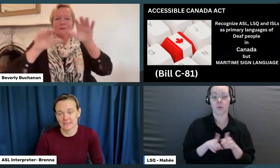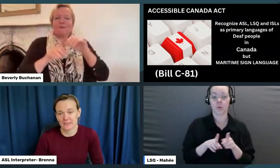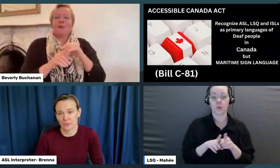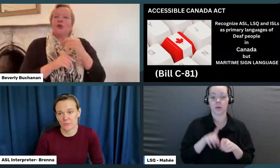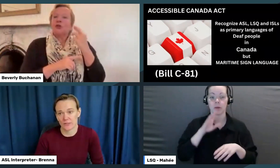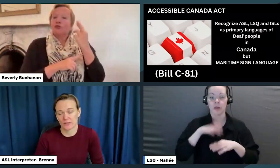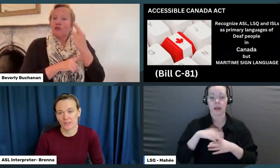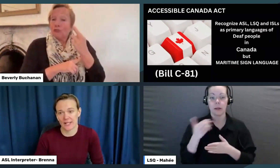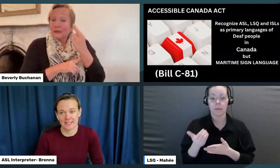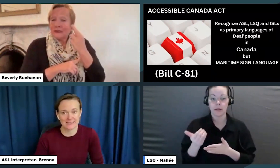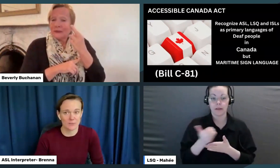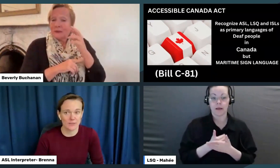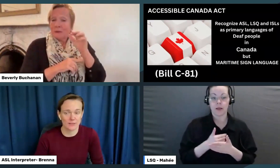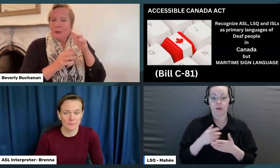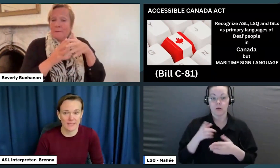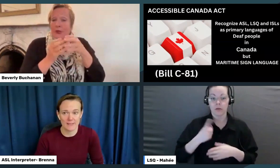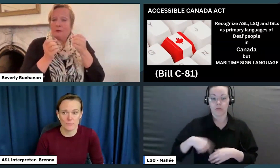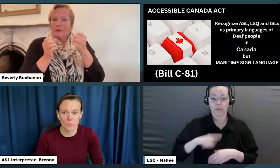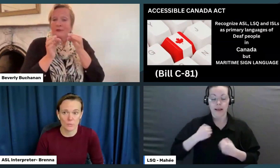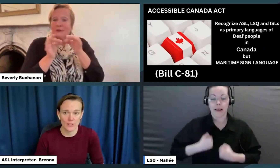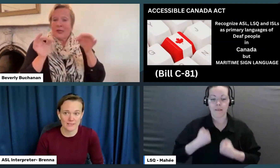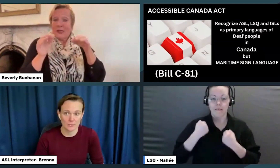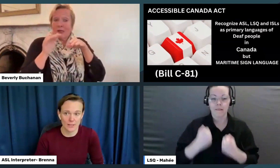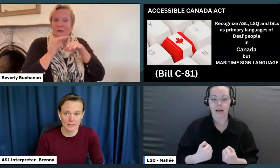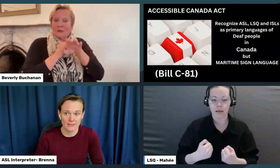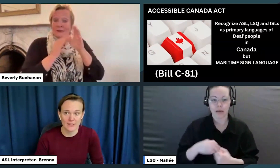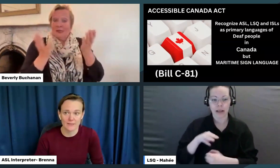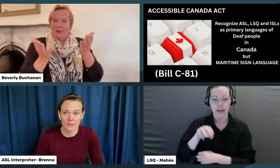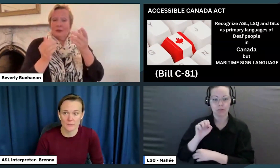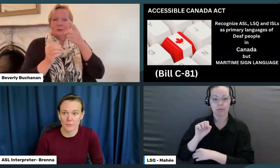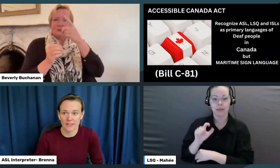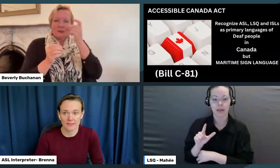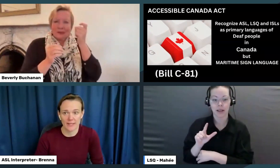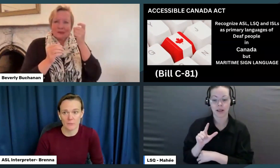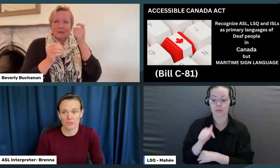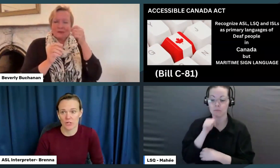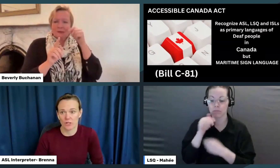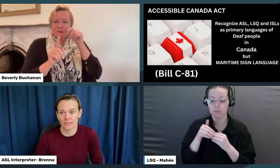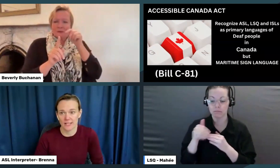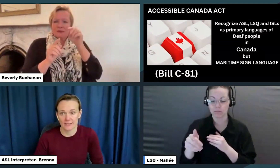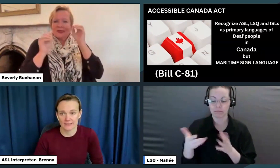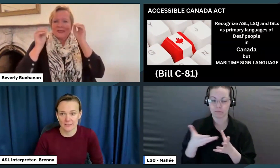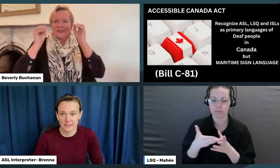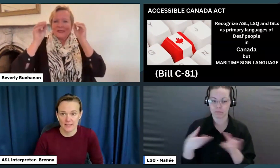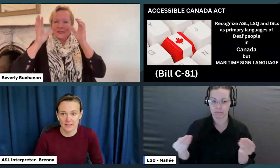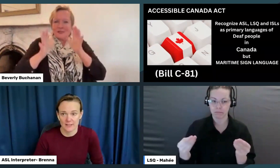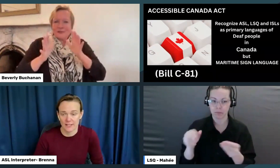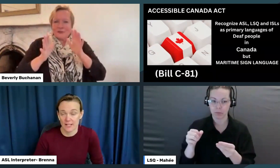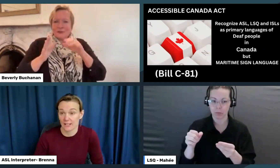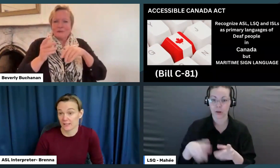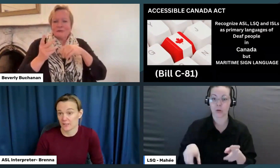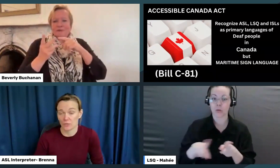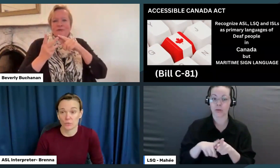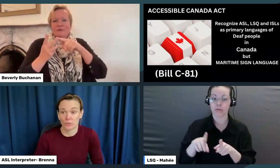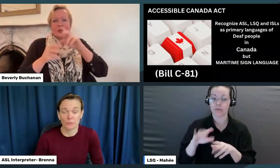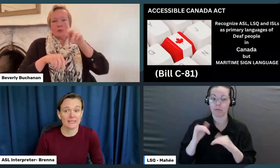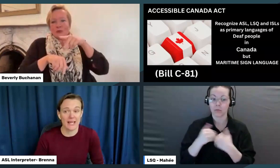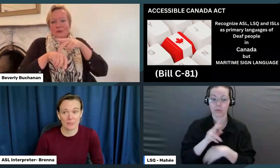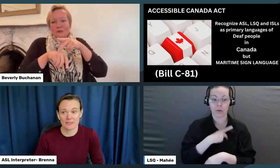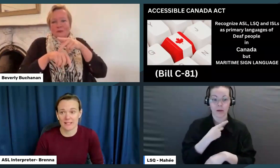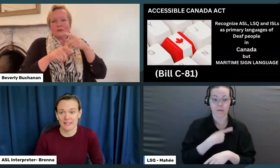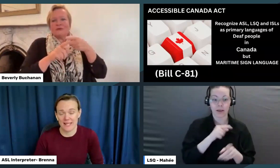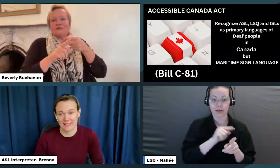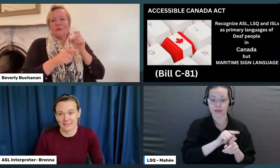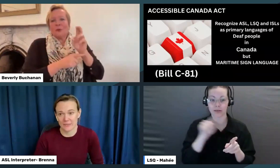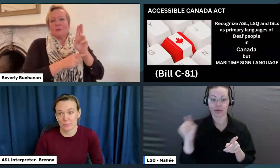1960, que c'est devenu utilisé partout dans le monde lorsqu'il était question de langue de contact qui a eu lieu. Et